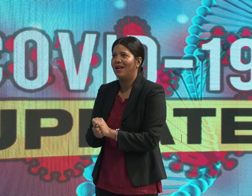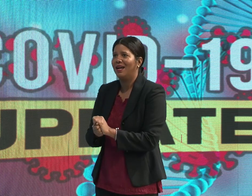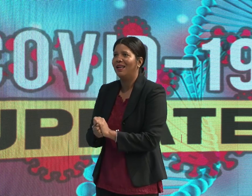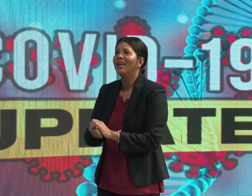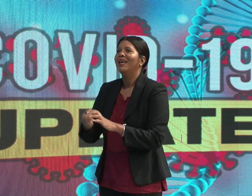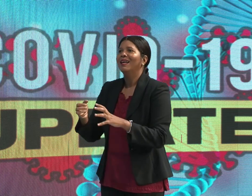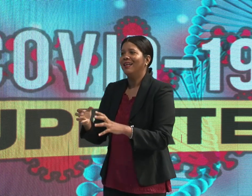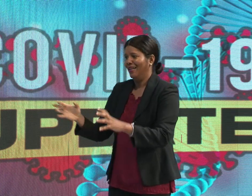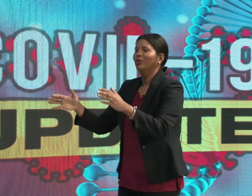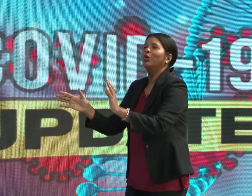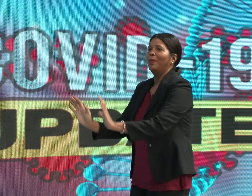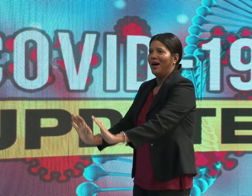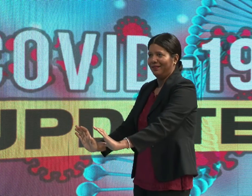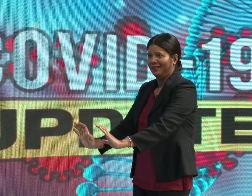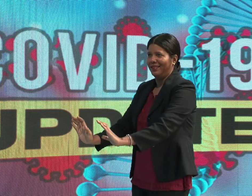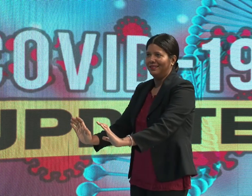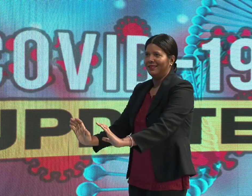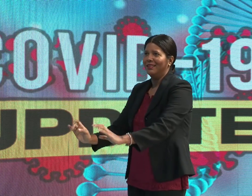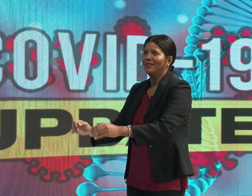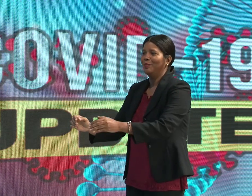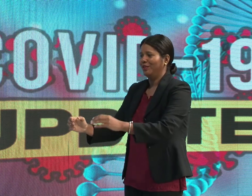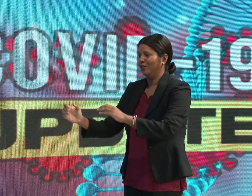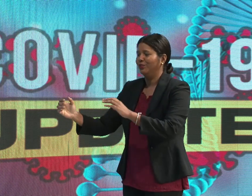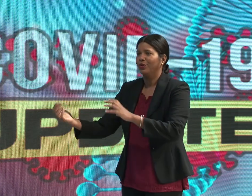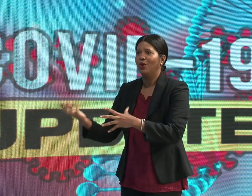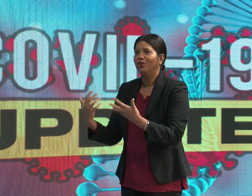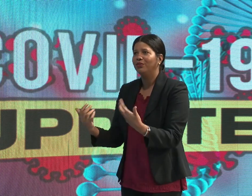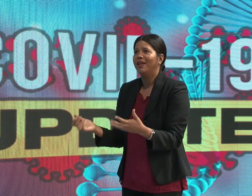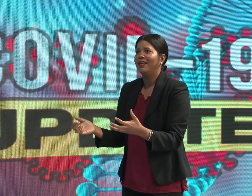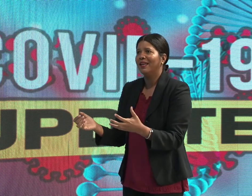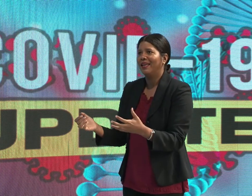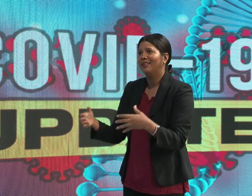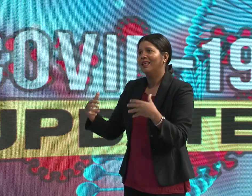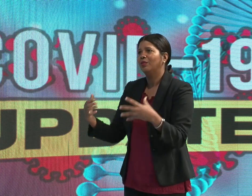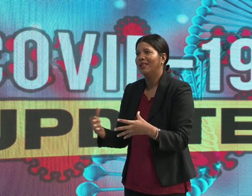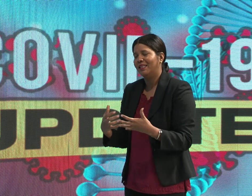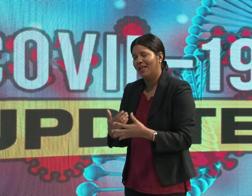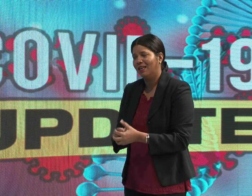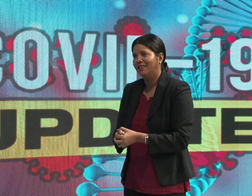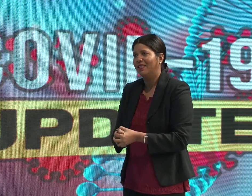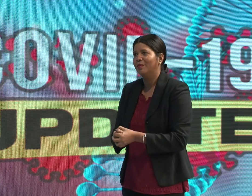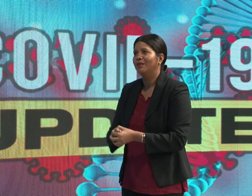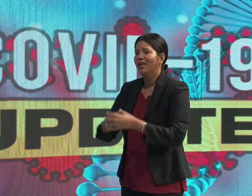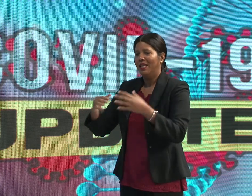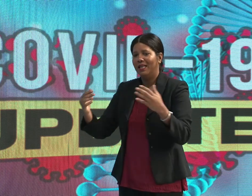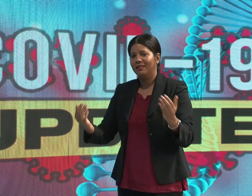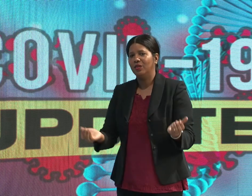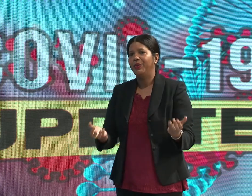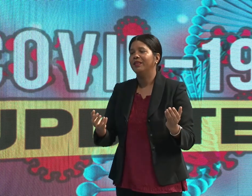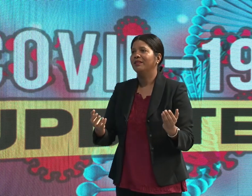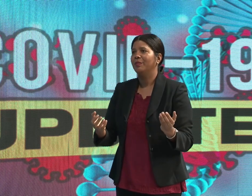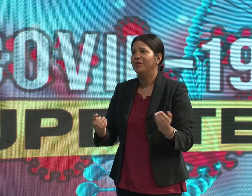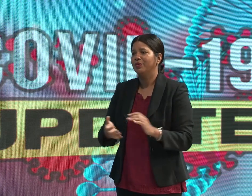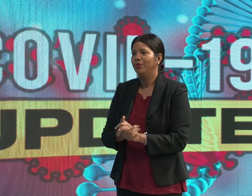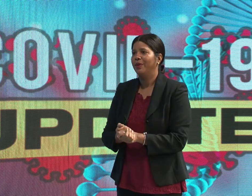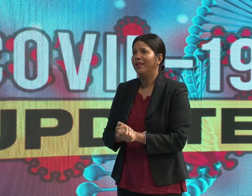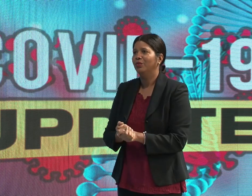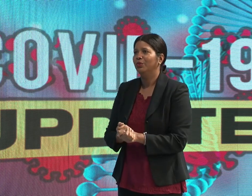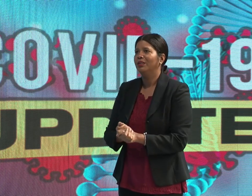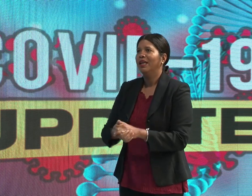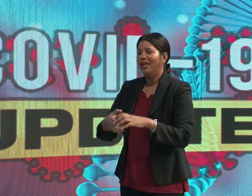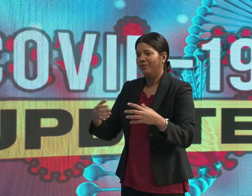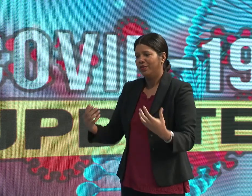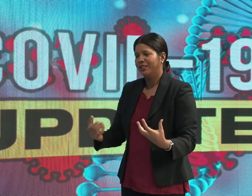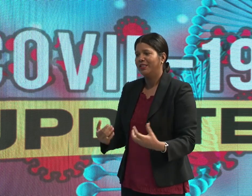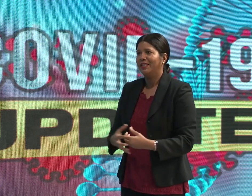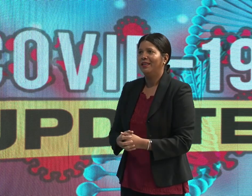met elkaar. Nu op afstand. Ja, ja. Het is voor ons veiligheid, laten we dat in acht nemen. Laten de wetenschappers hun werk